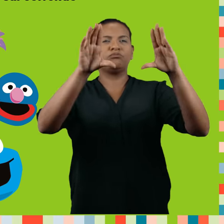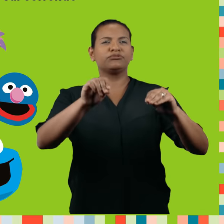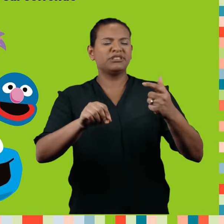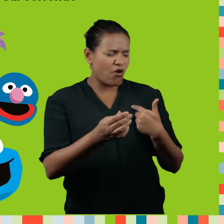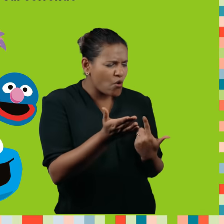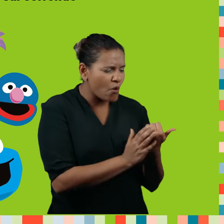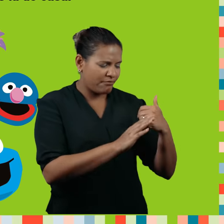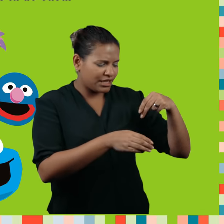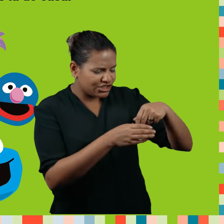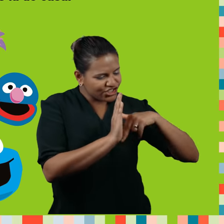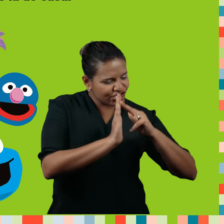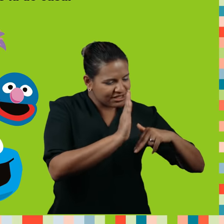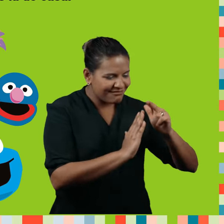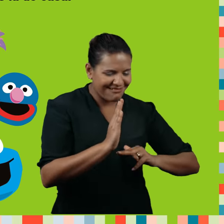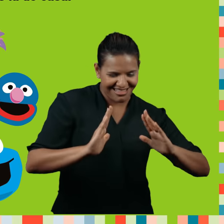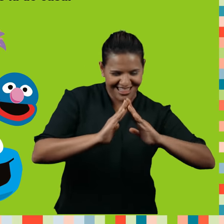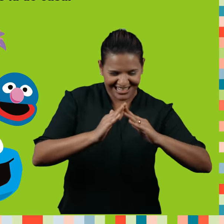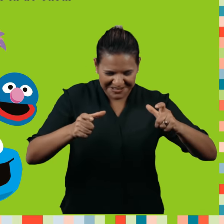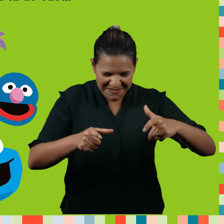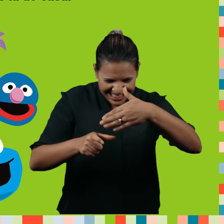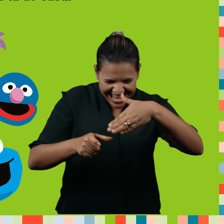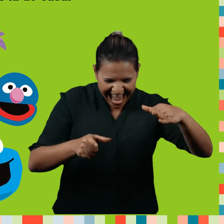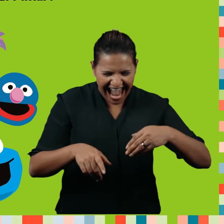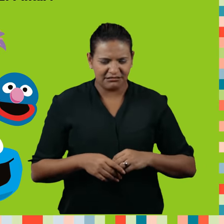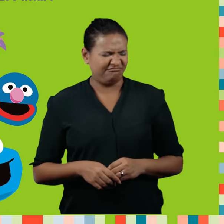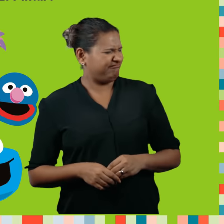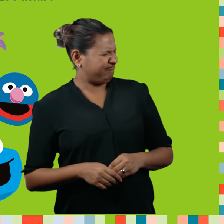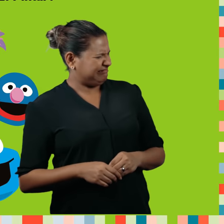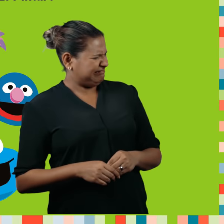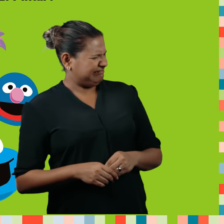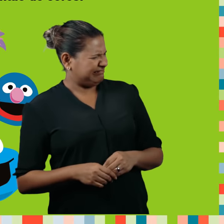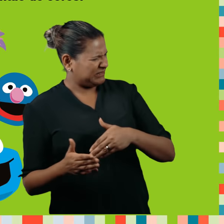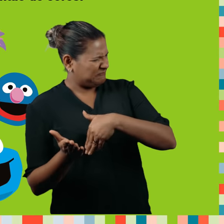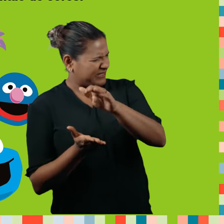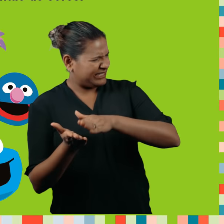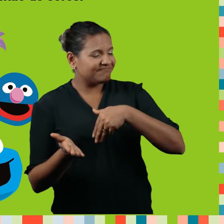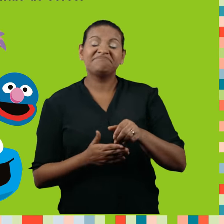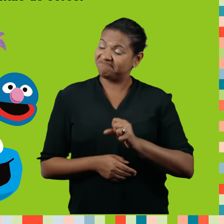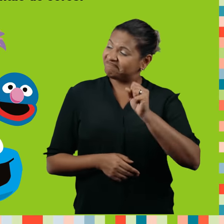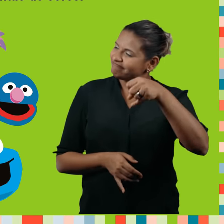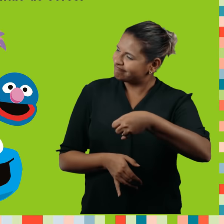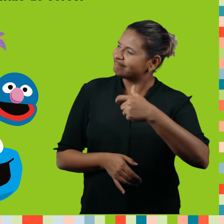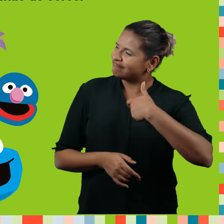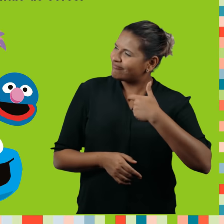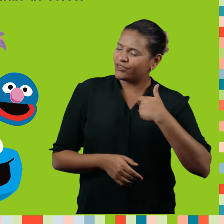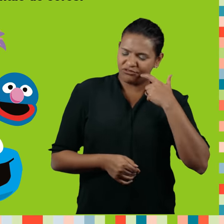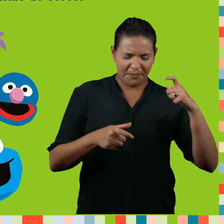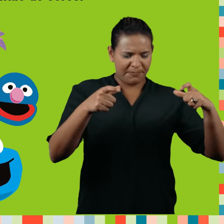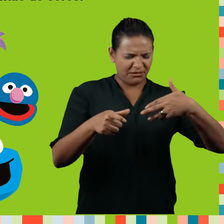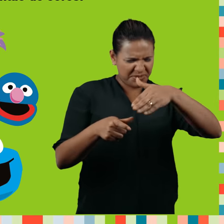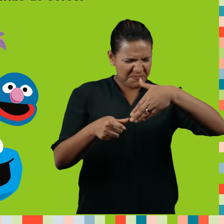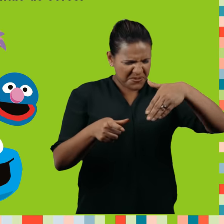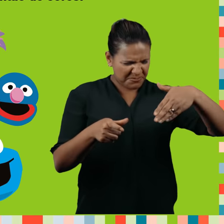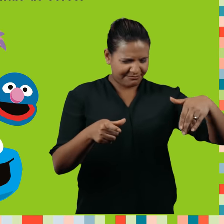saí correndo pra comprar tinta e pintar os pratos lá de casa. Pintar? Eu vou pintar os pratos de um montão